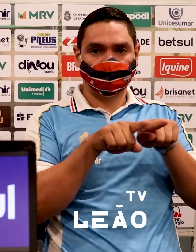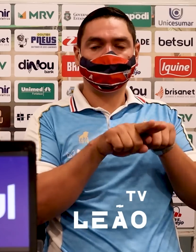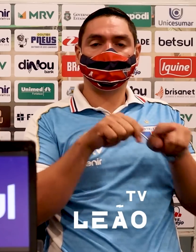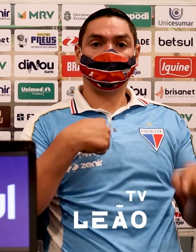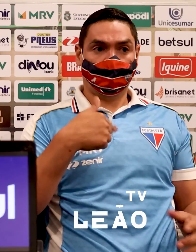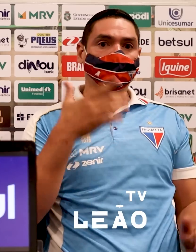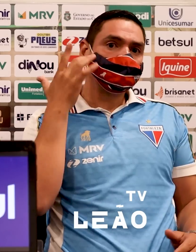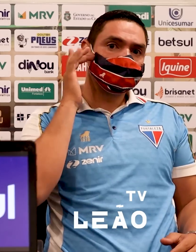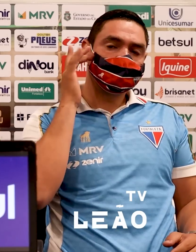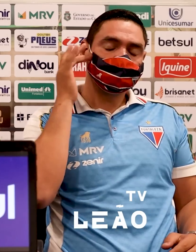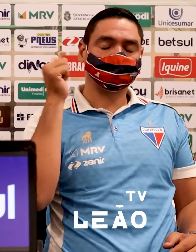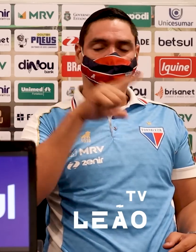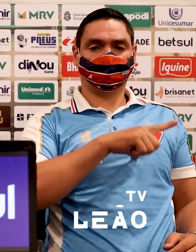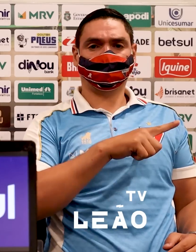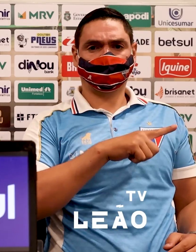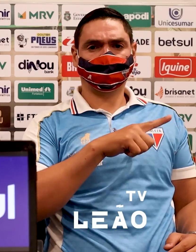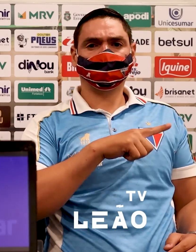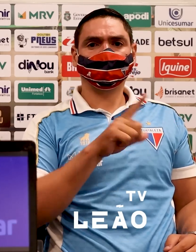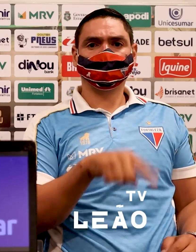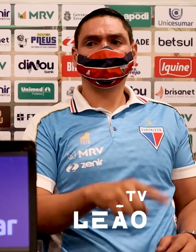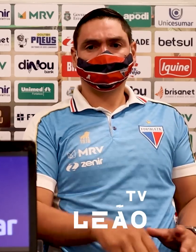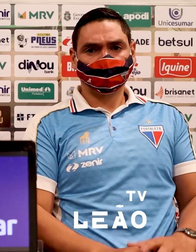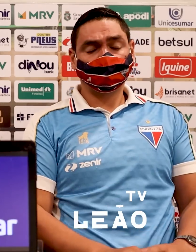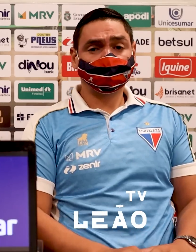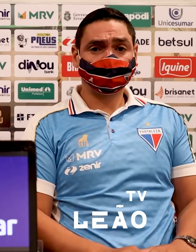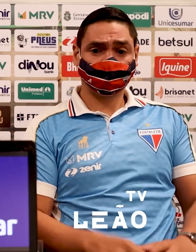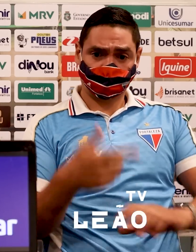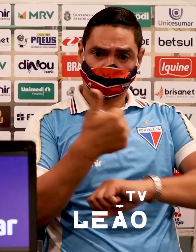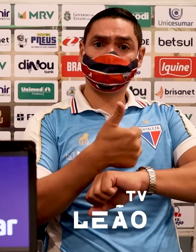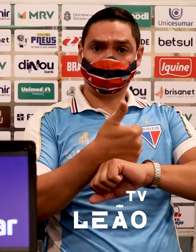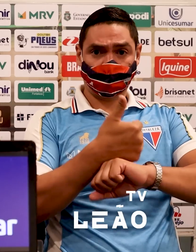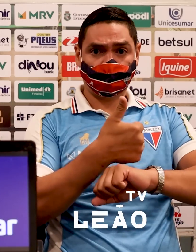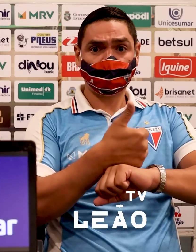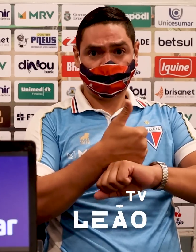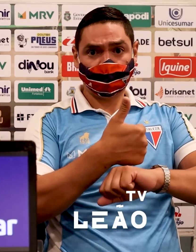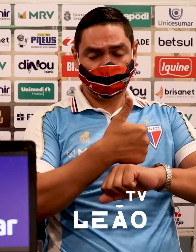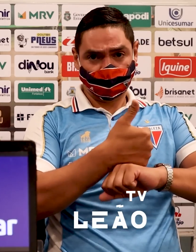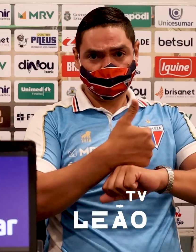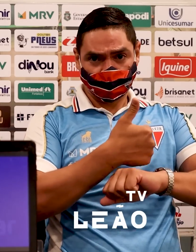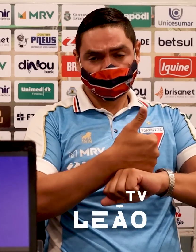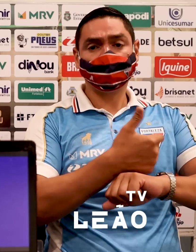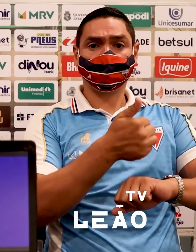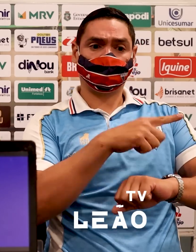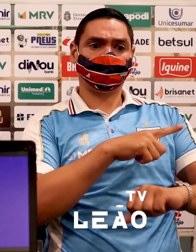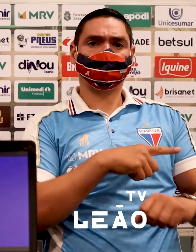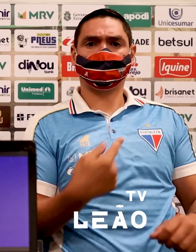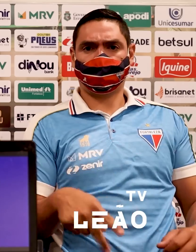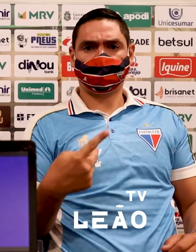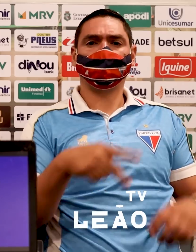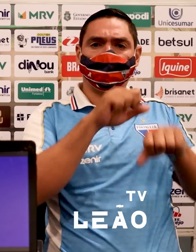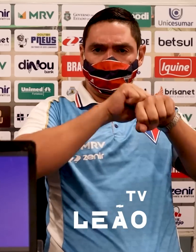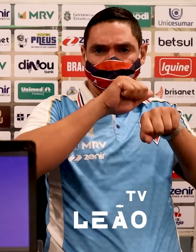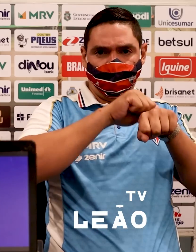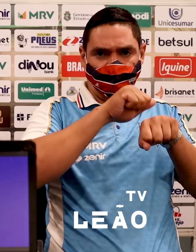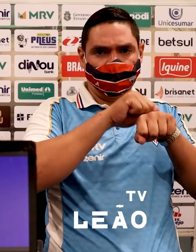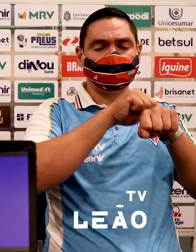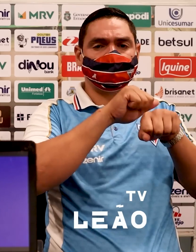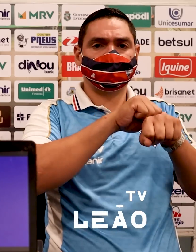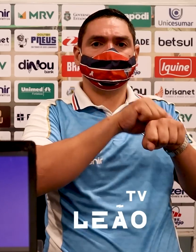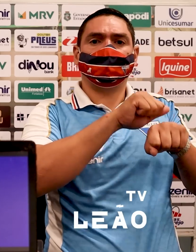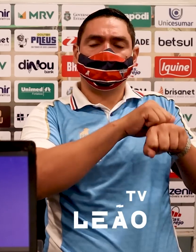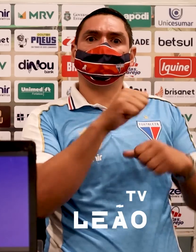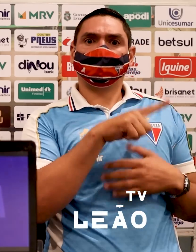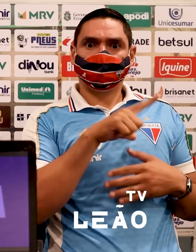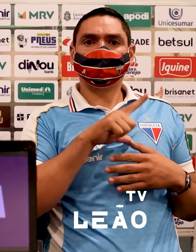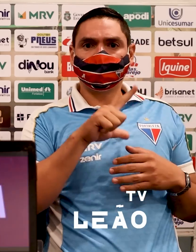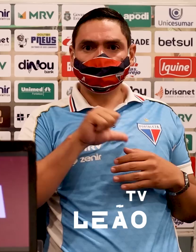acho que foi um jogo, o primeiro tempo, onde Fortaleza